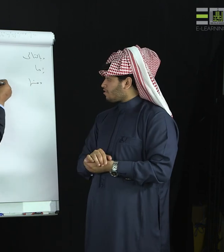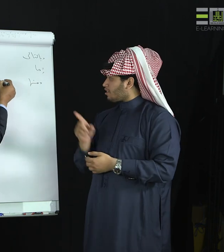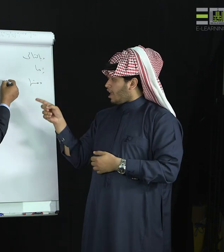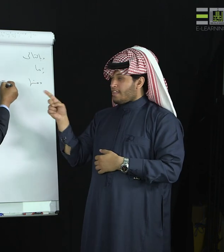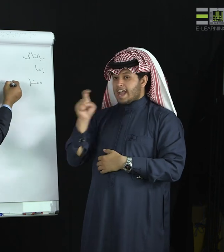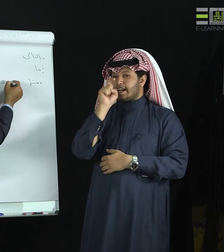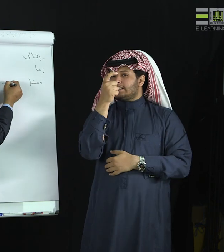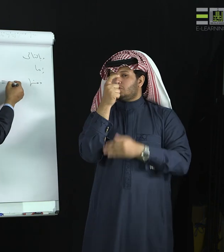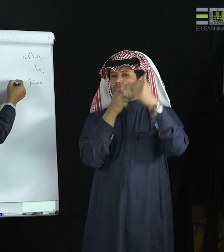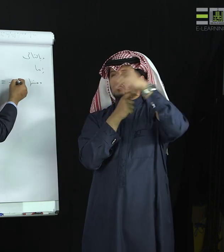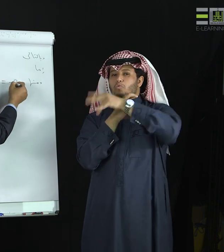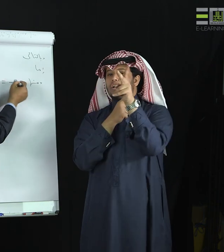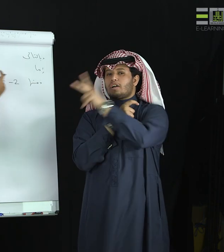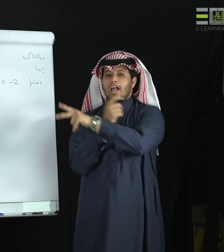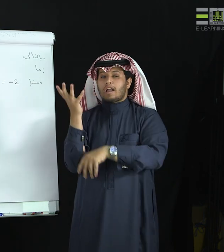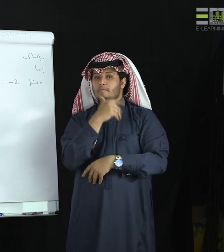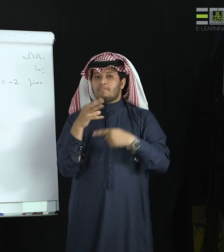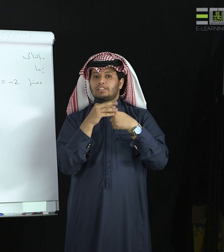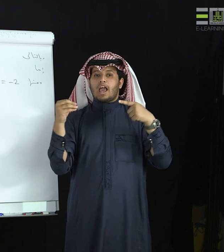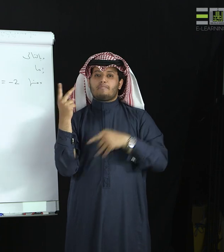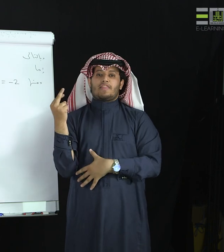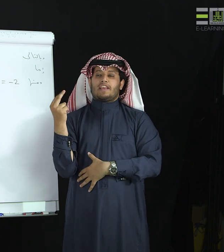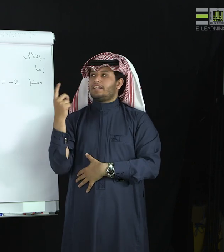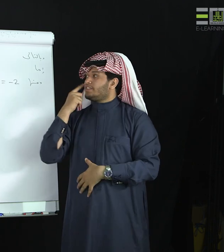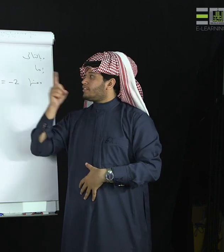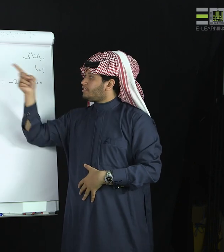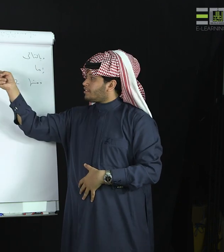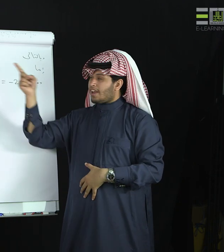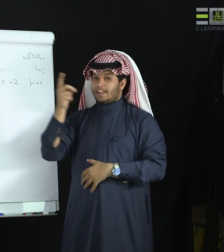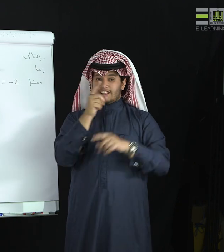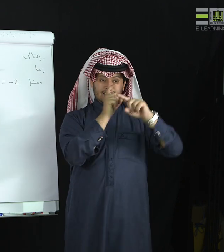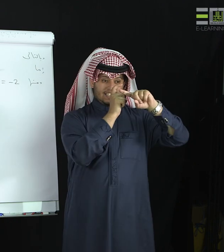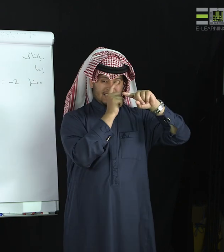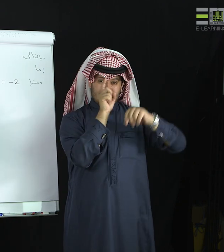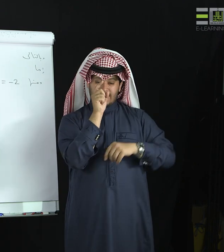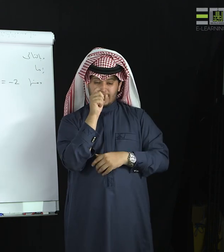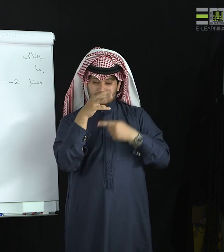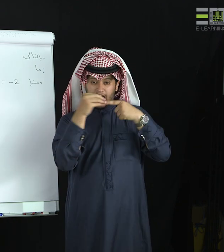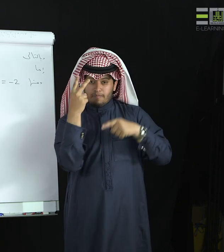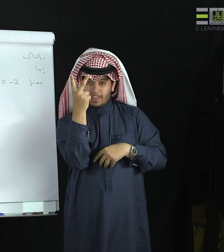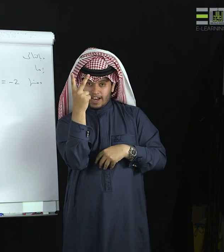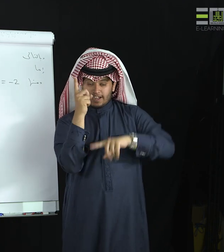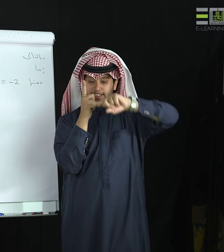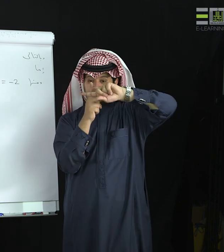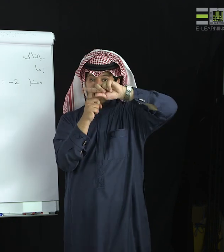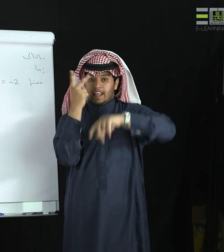إكس هتساوي كام؟ سالب اتنين، لأن سالب اتنين زائد اتنين هتساوي صفر،